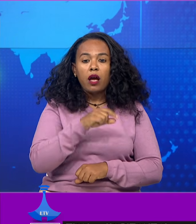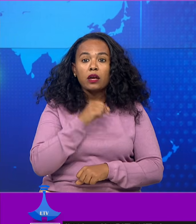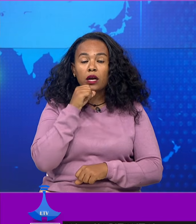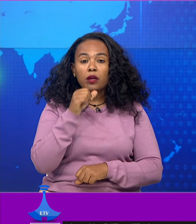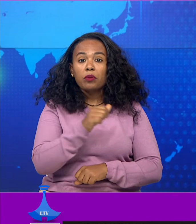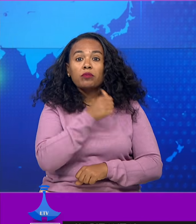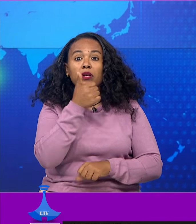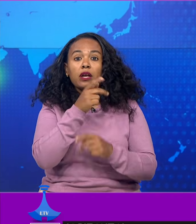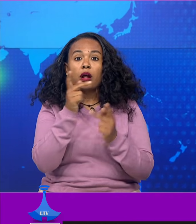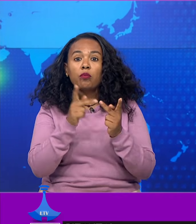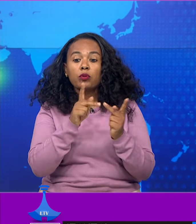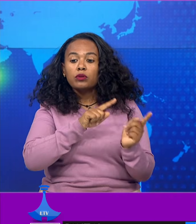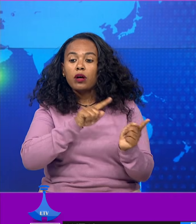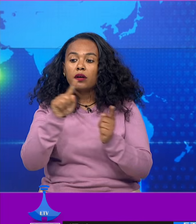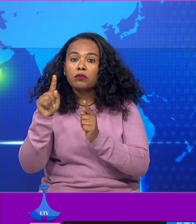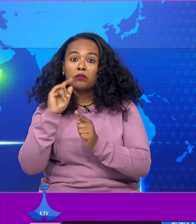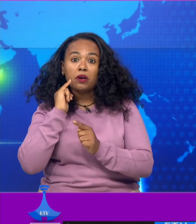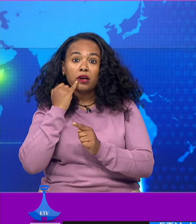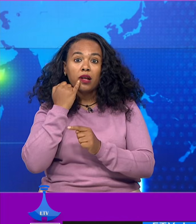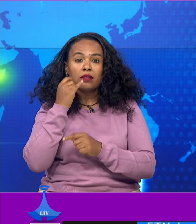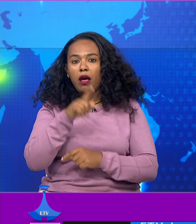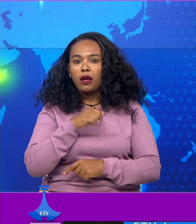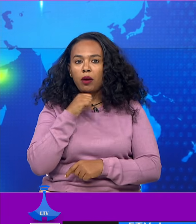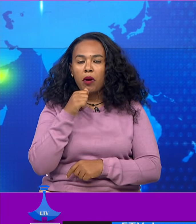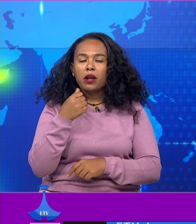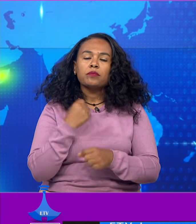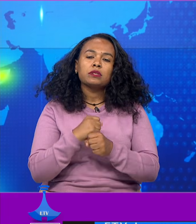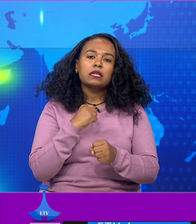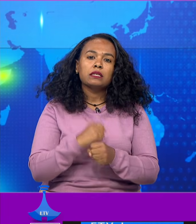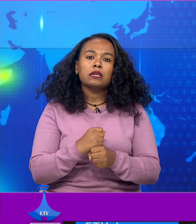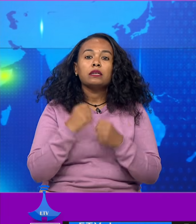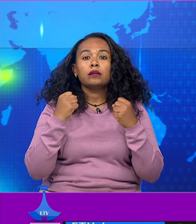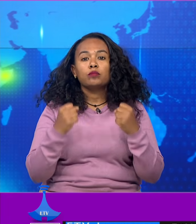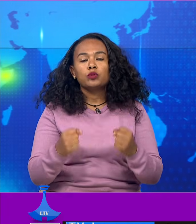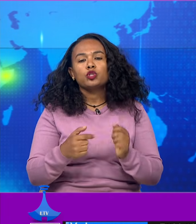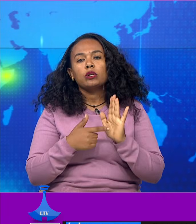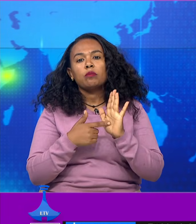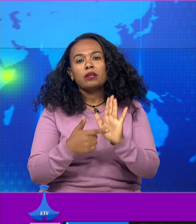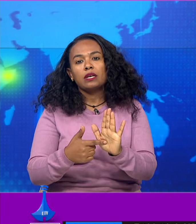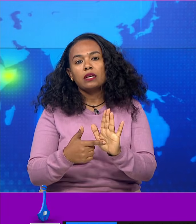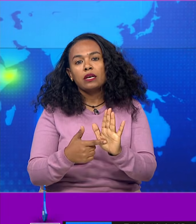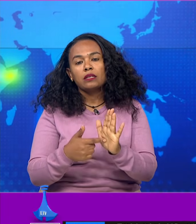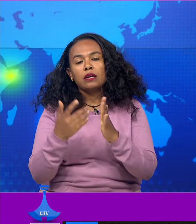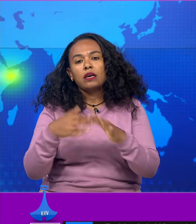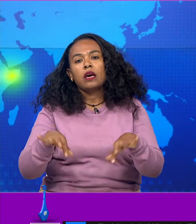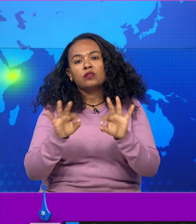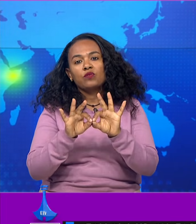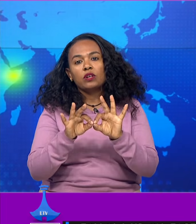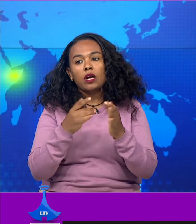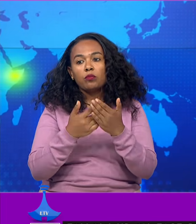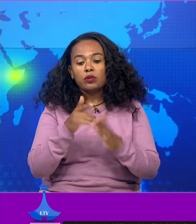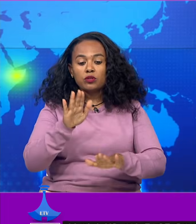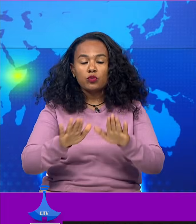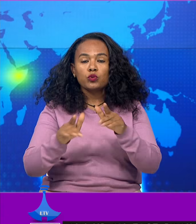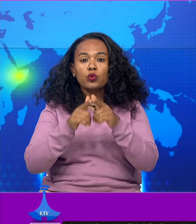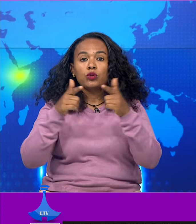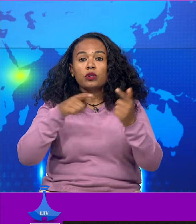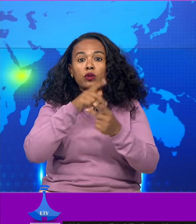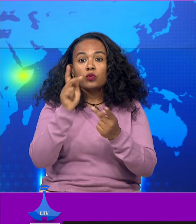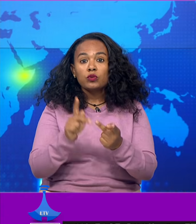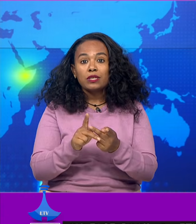ሌላ ቦታ እየሄዱ መቅናት እኛ አይገባንም። ሰርተን እንደምንችል ማሳየት ያስፈልጋል። በዚህ ጉዞ ትልቁ